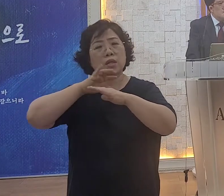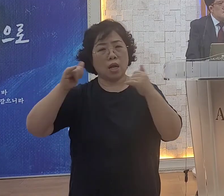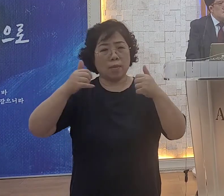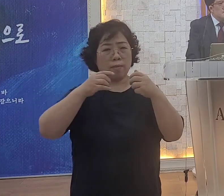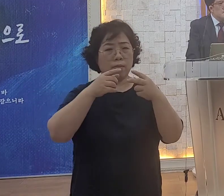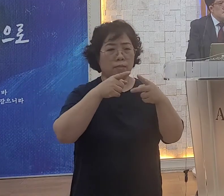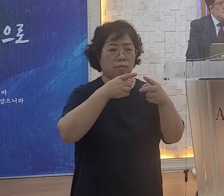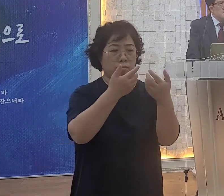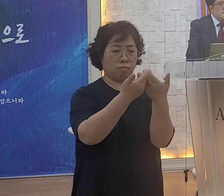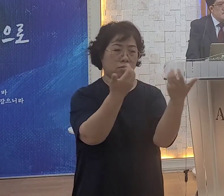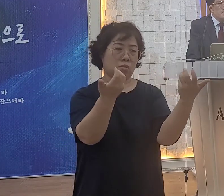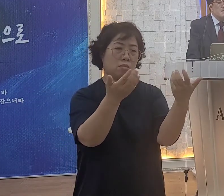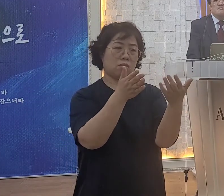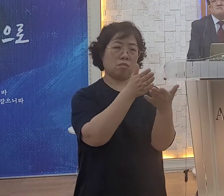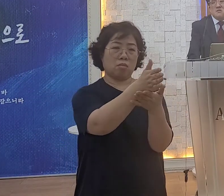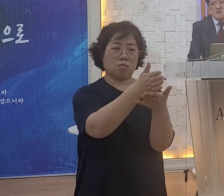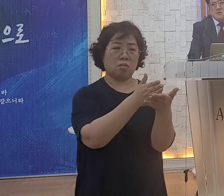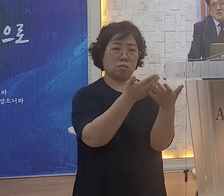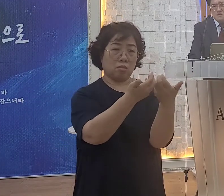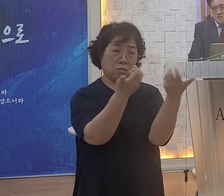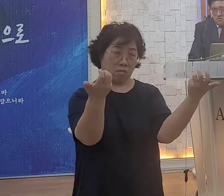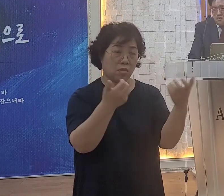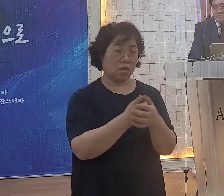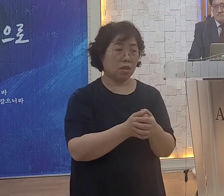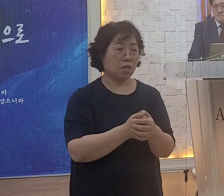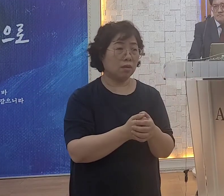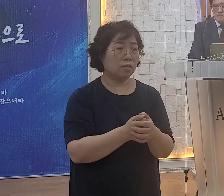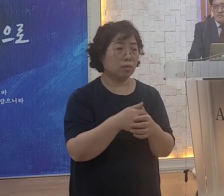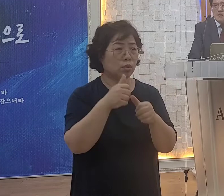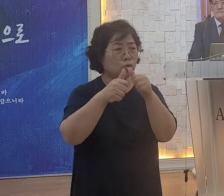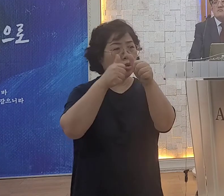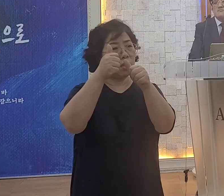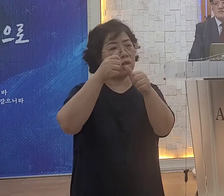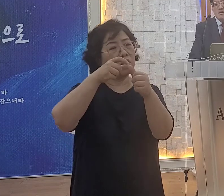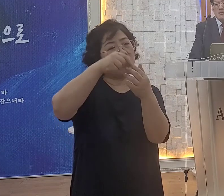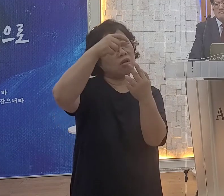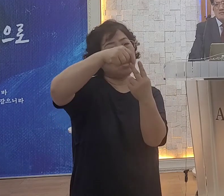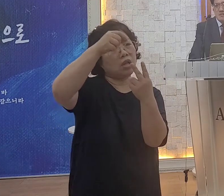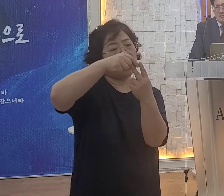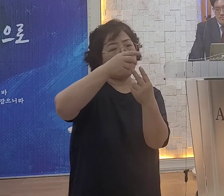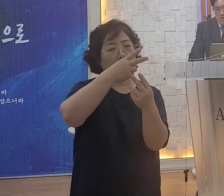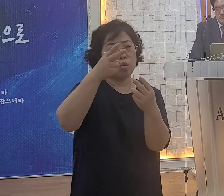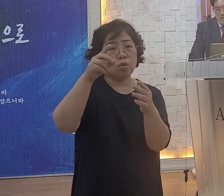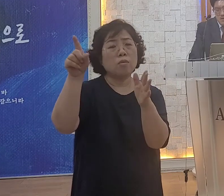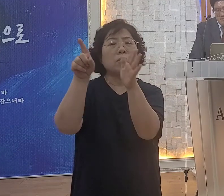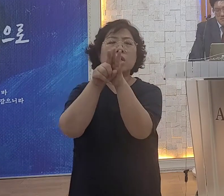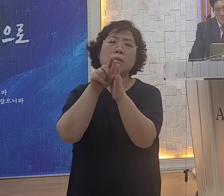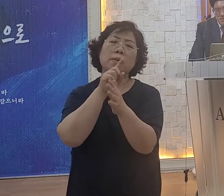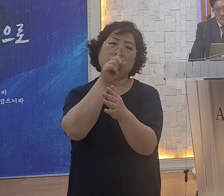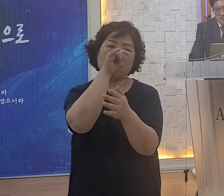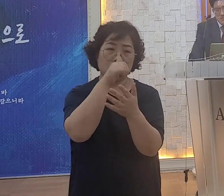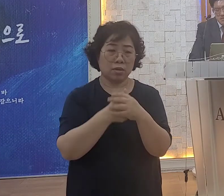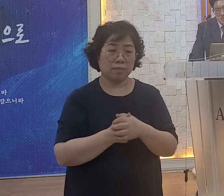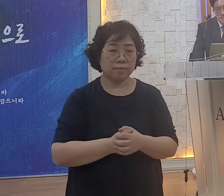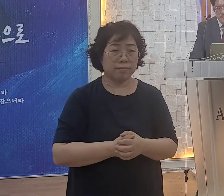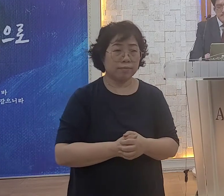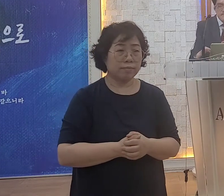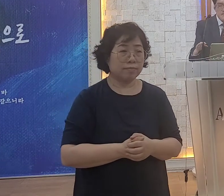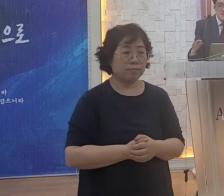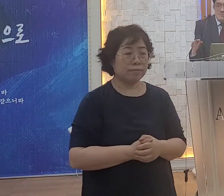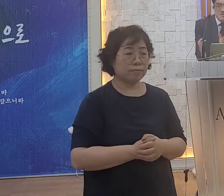라고 하는 우리 믿음의 선조들의 선택, 이게 믿음이었다라고 성경은 말합니다. 아까도 제가